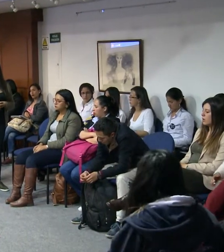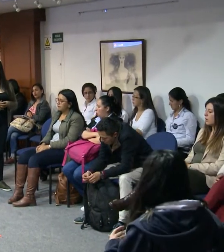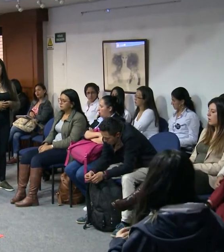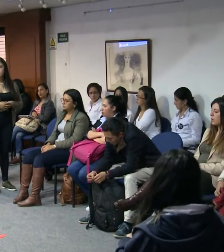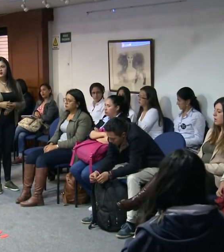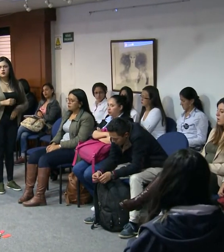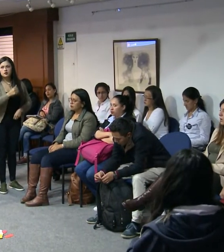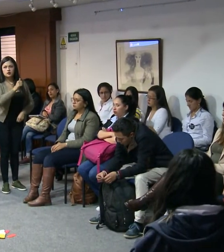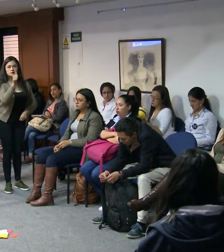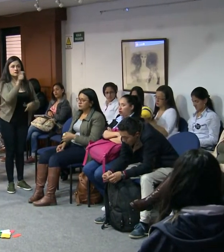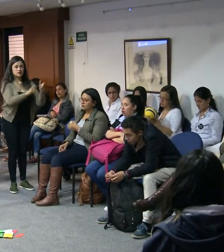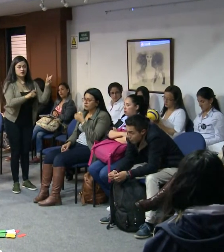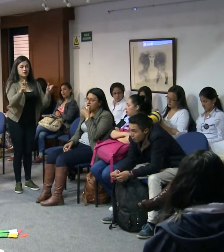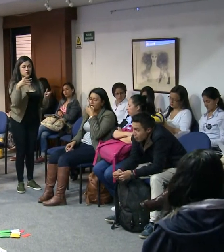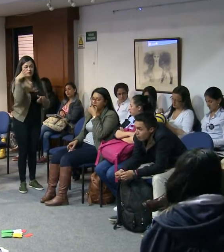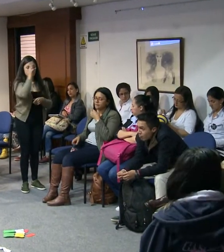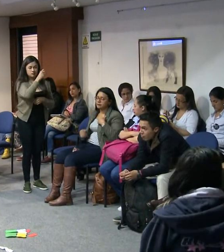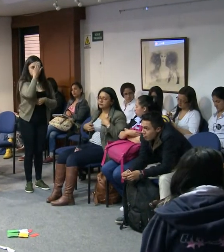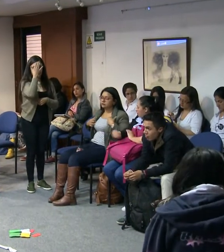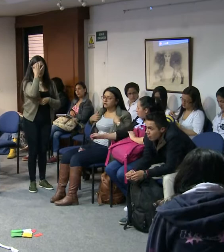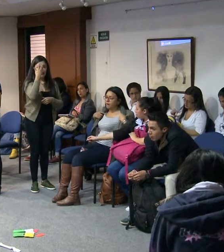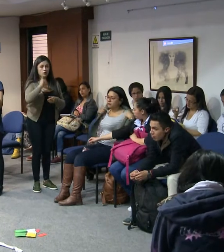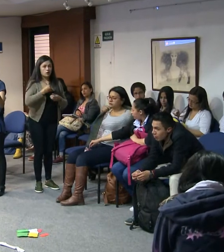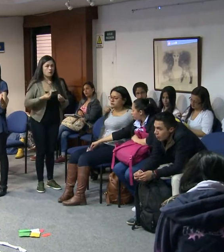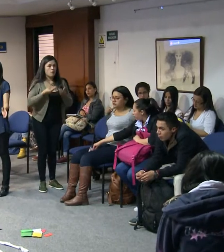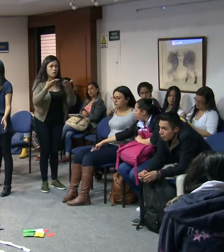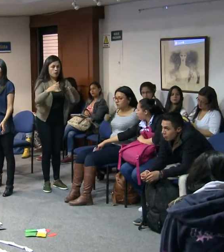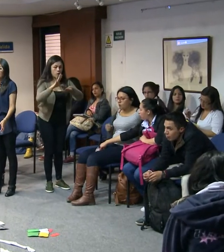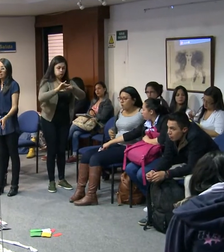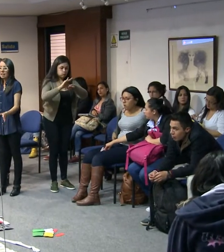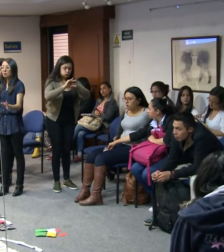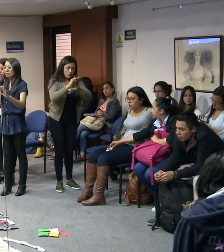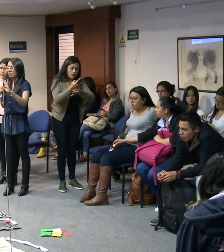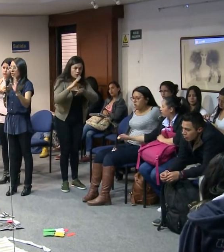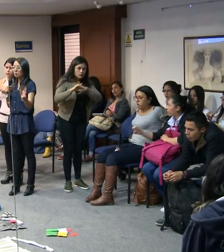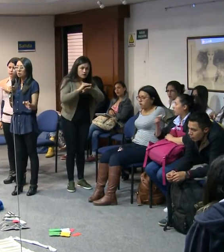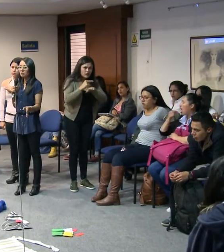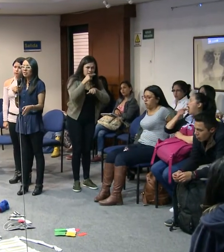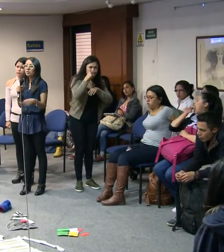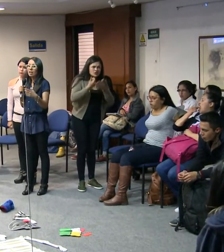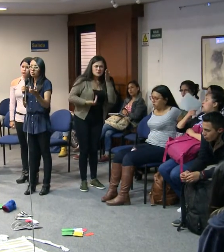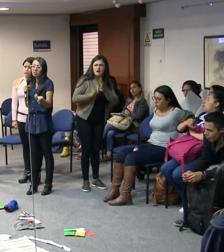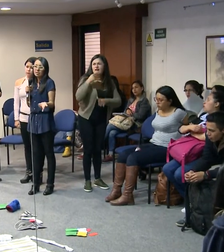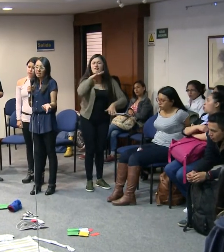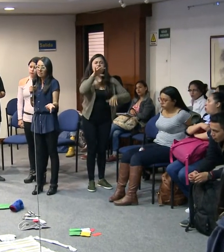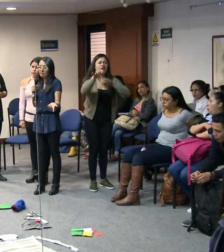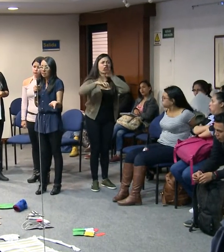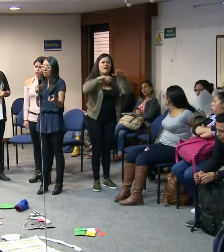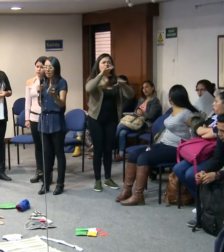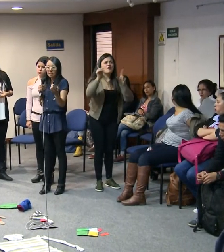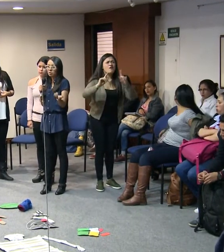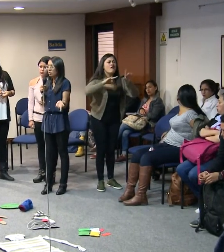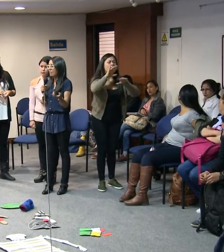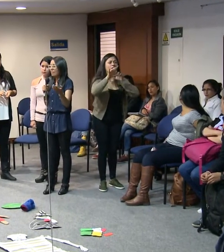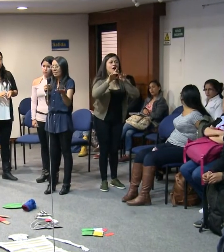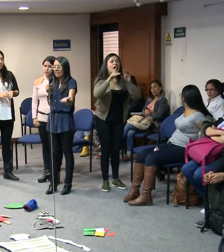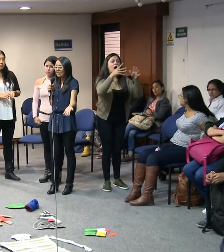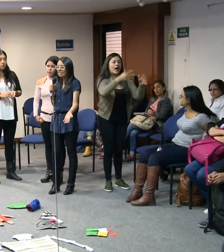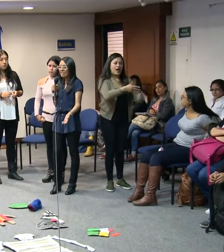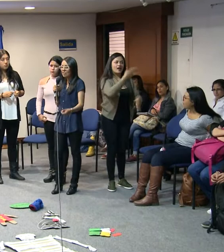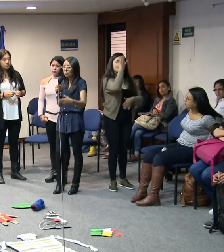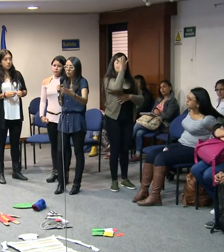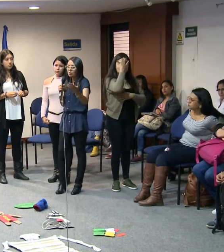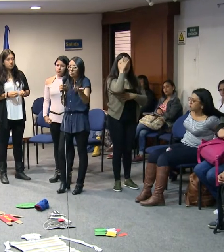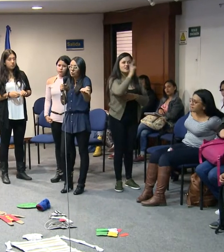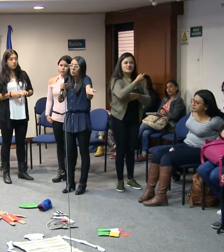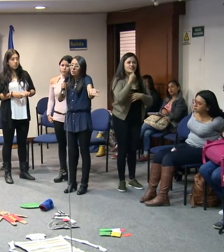sabían identificar que cuando nosotros le pasábamos cierta textura, entonces empezaban a gritar, entonces ya no con eso. Ah, entonces ahí es que yo sí sabía que él